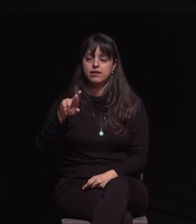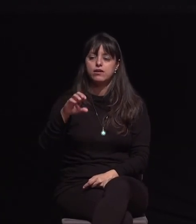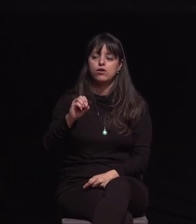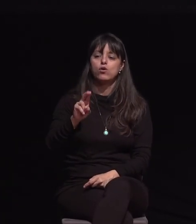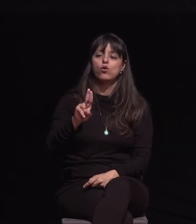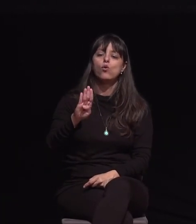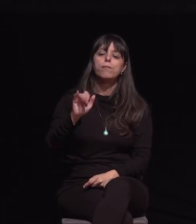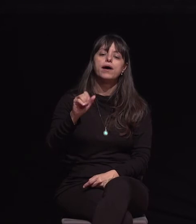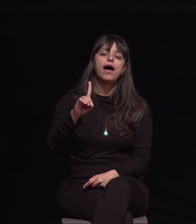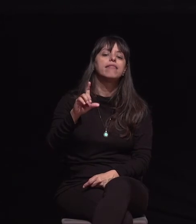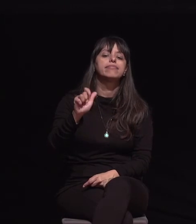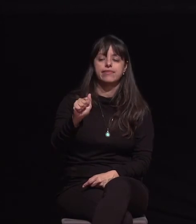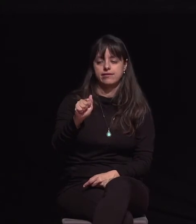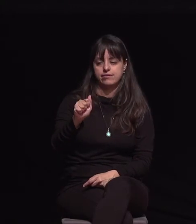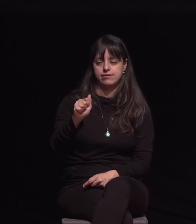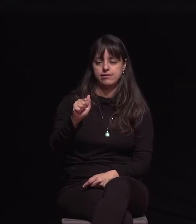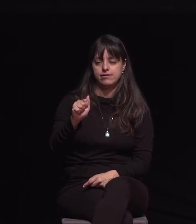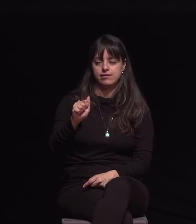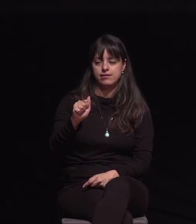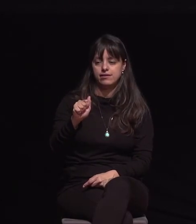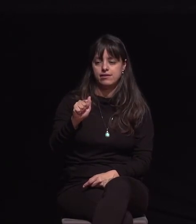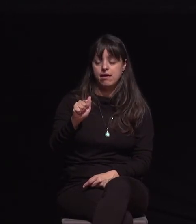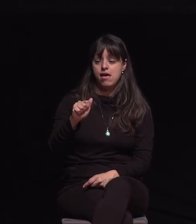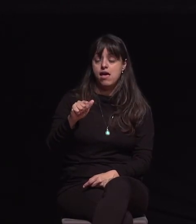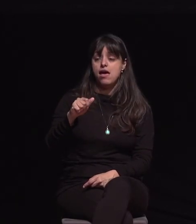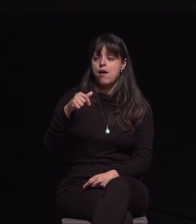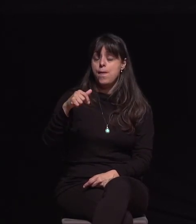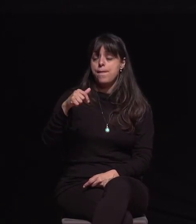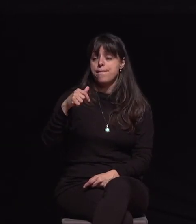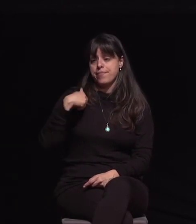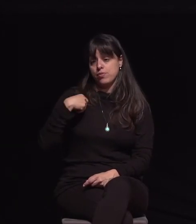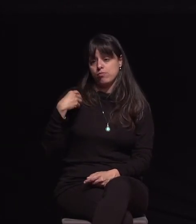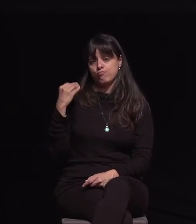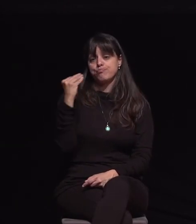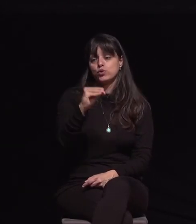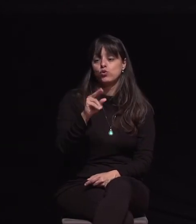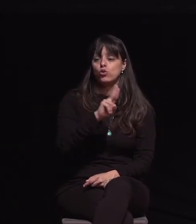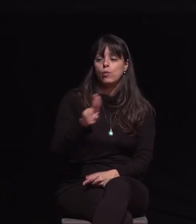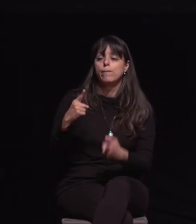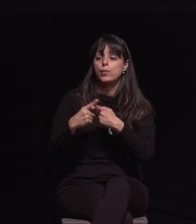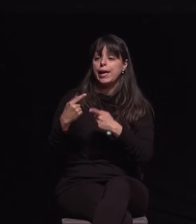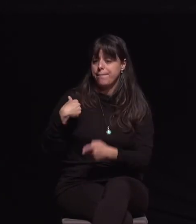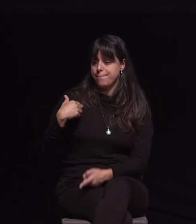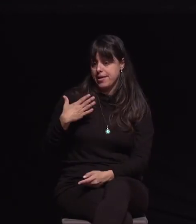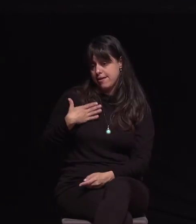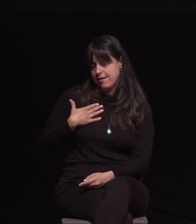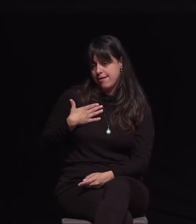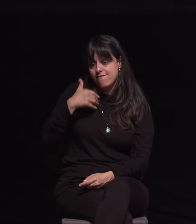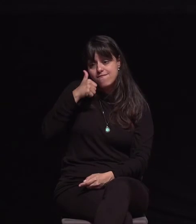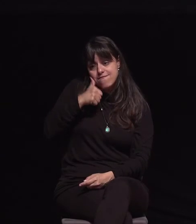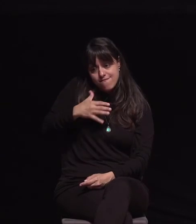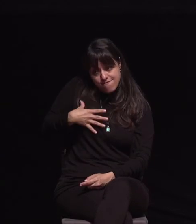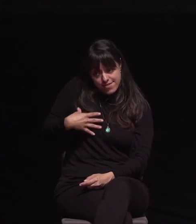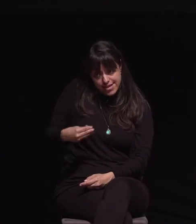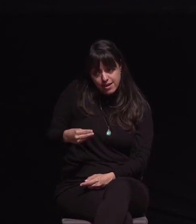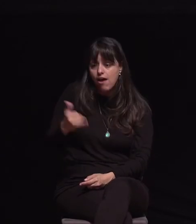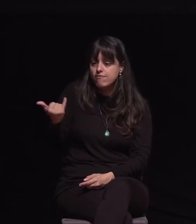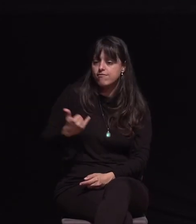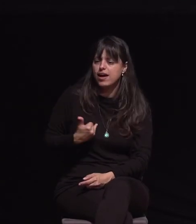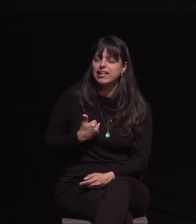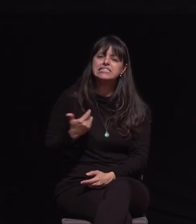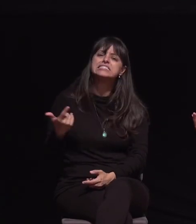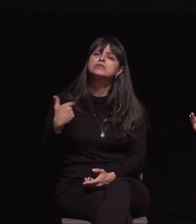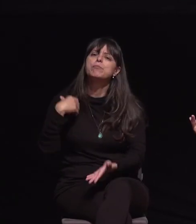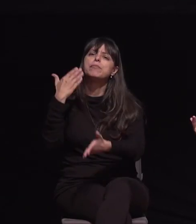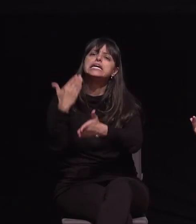filha sempre falou isso comigo. Mãe, eu tive minha infância roubada. Eu falei, aí quando chegou lá na Comissão da Verdade, eu falei, mas